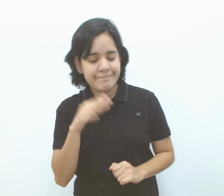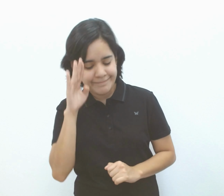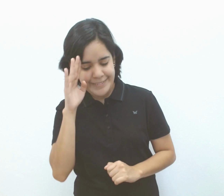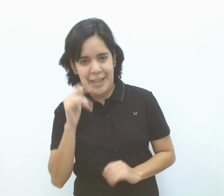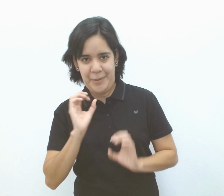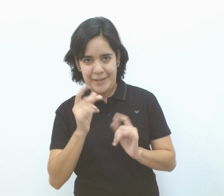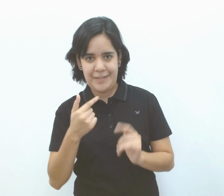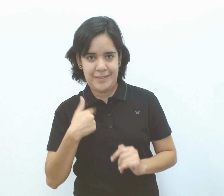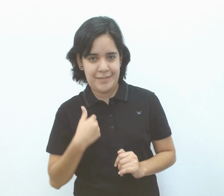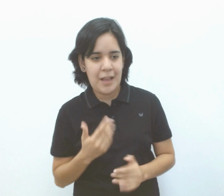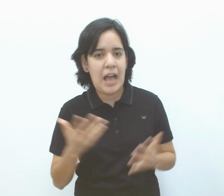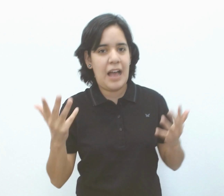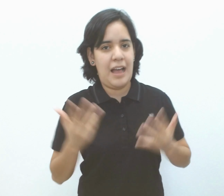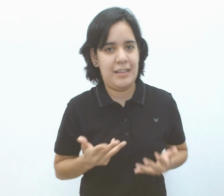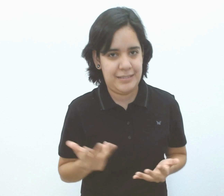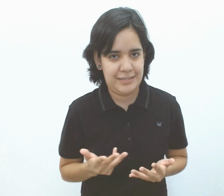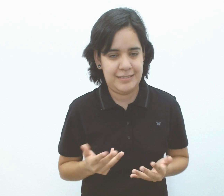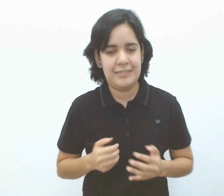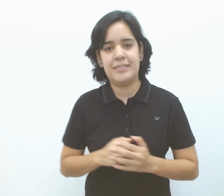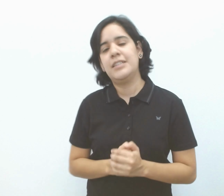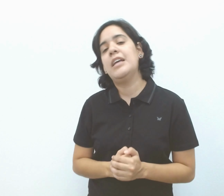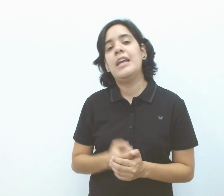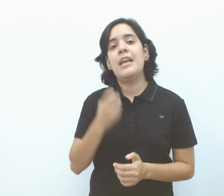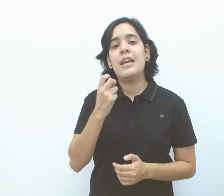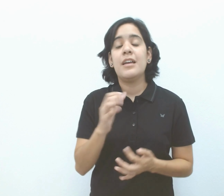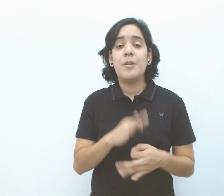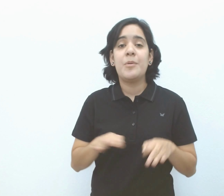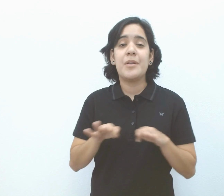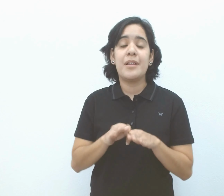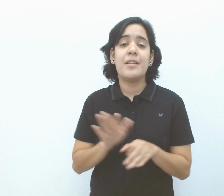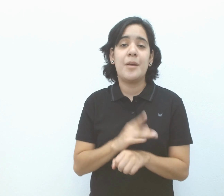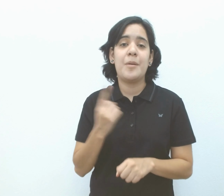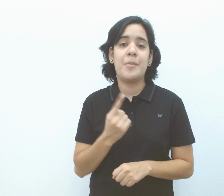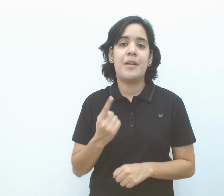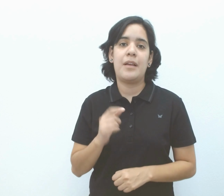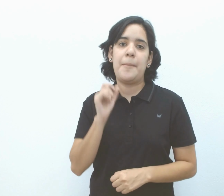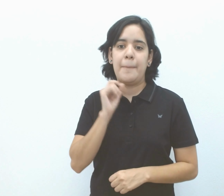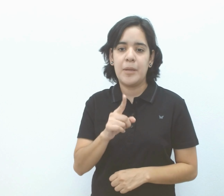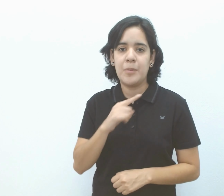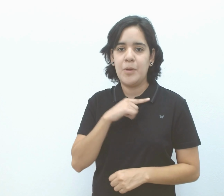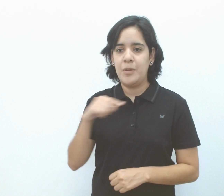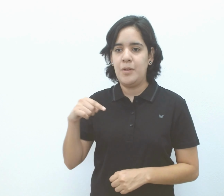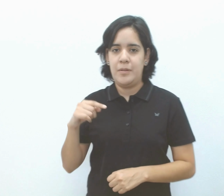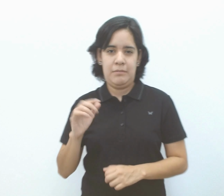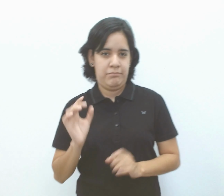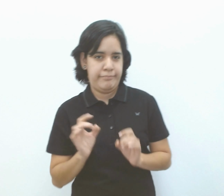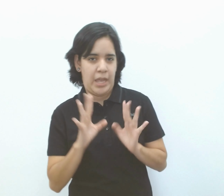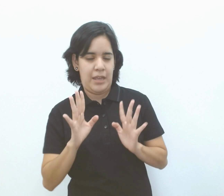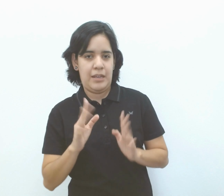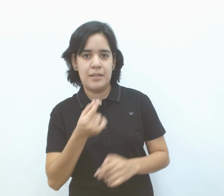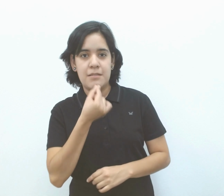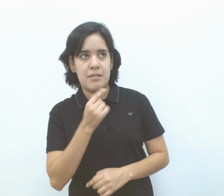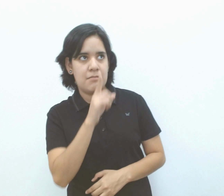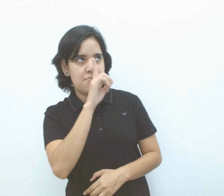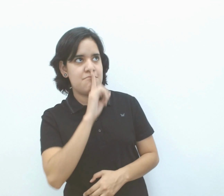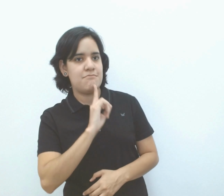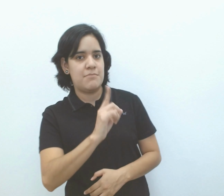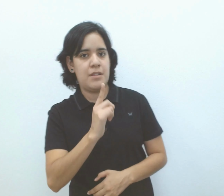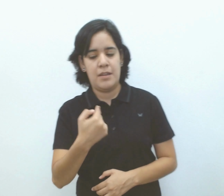ahí es importante que nos demos cuenta que nuestra reacción ante las mentiras que ellos llegan a hacer enseña mucho más. Si cuando